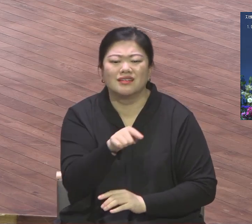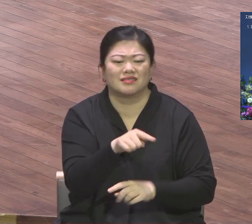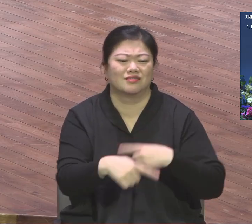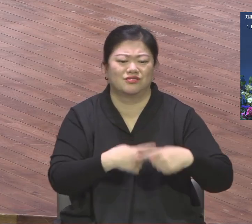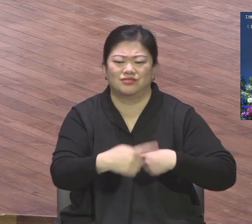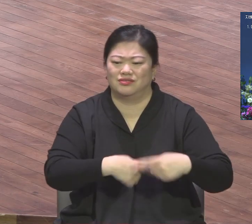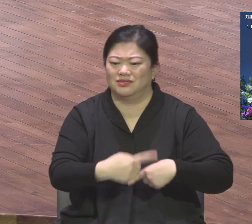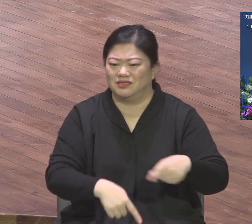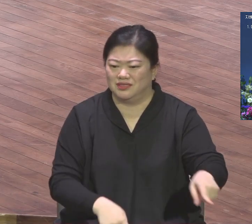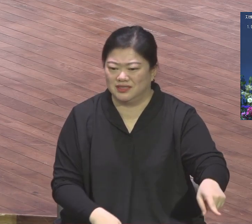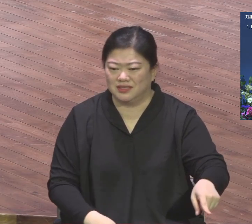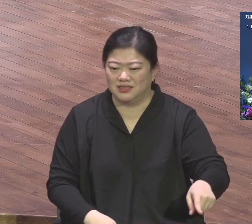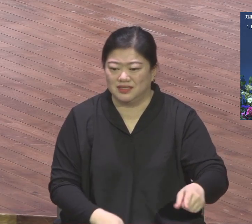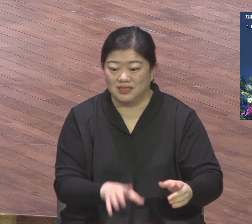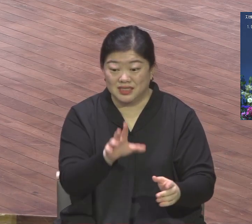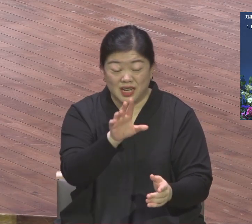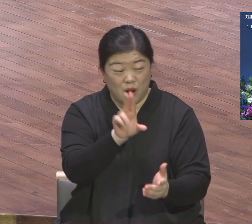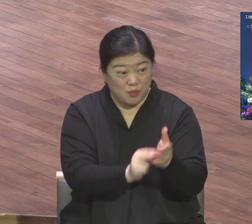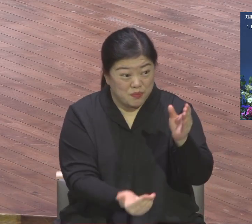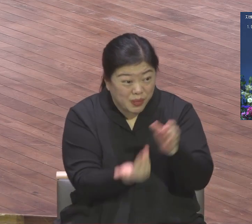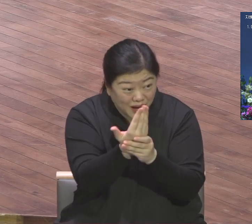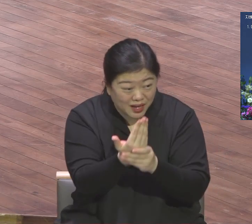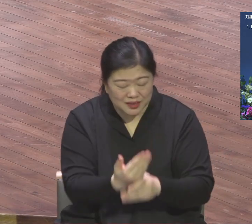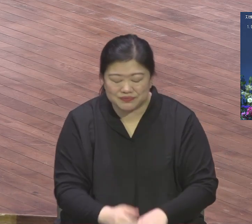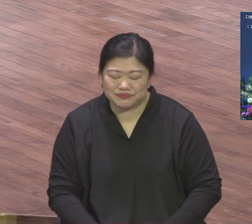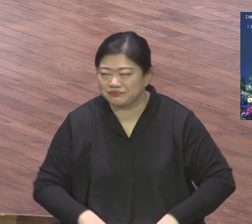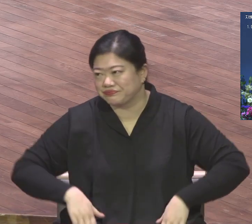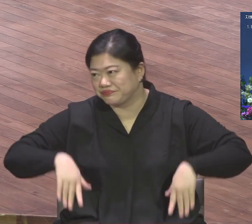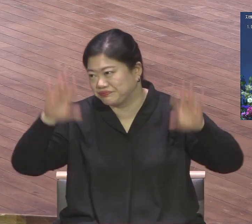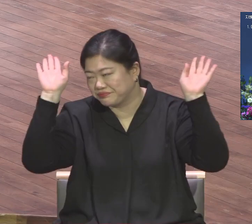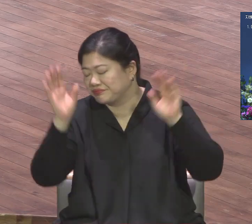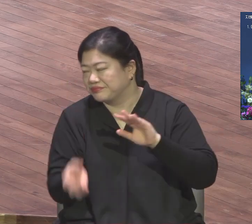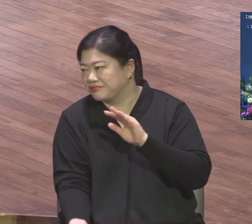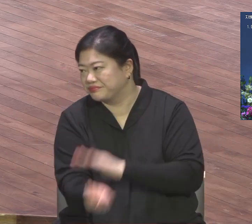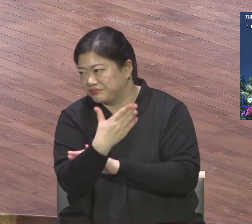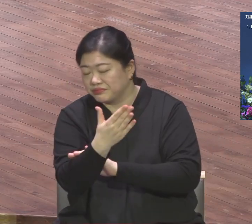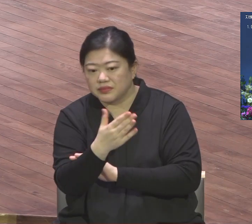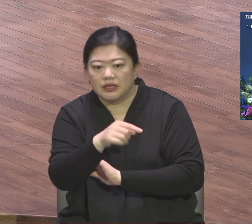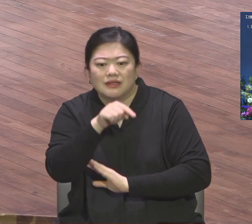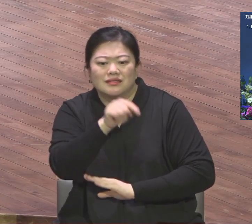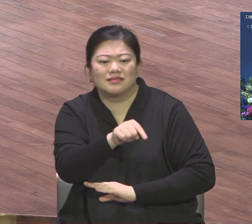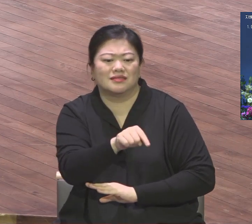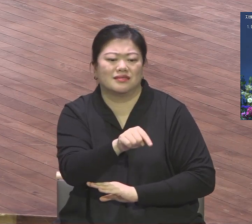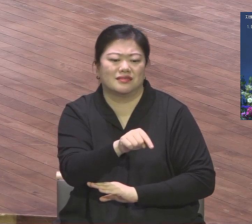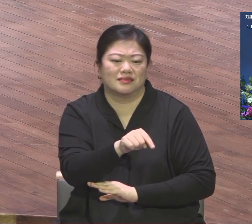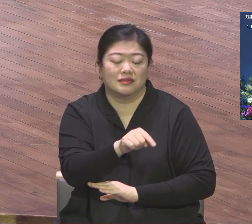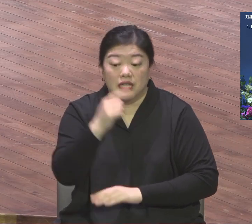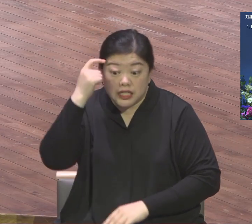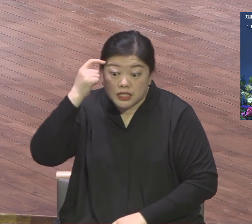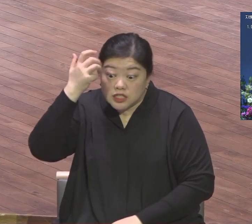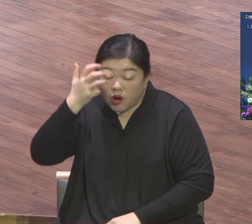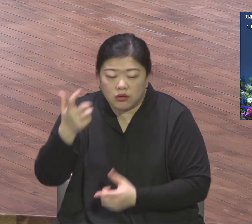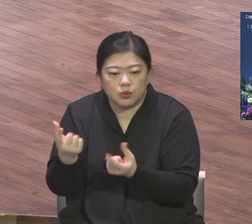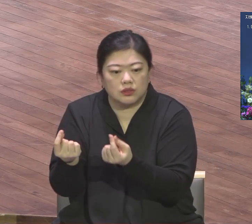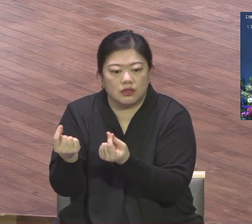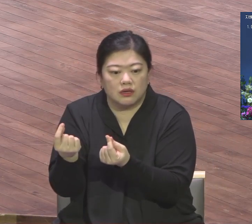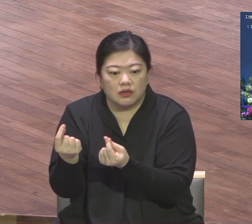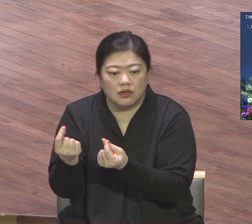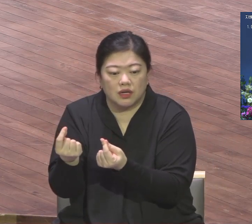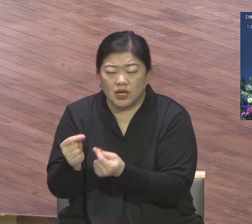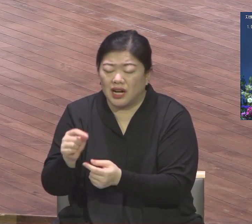자, 이런 학습된 무기력, 영적으로도 빠지는 사람 많아요.